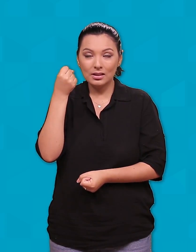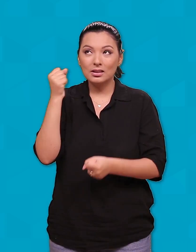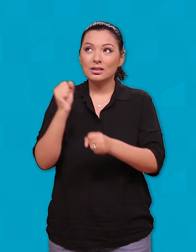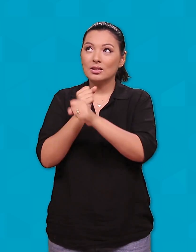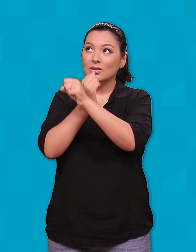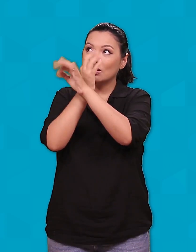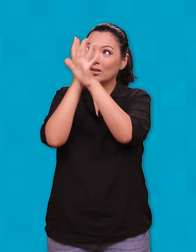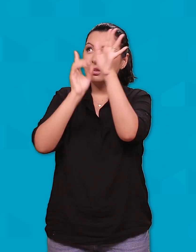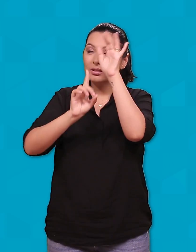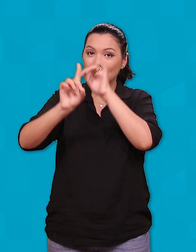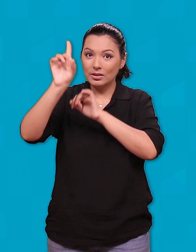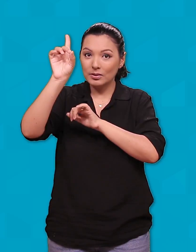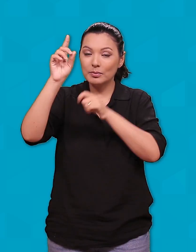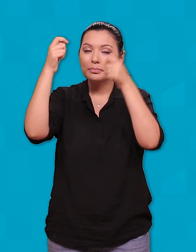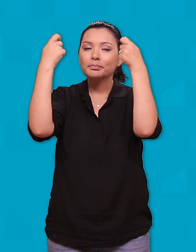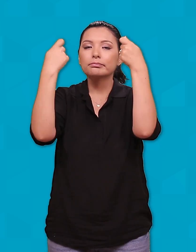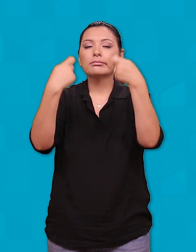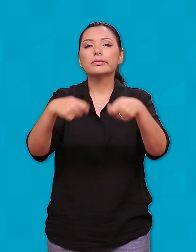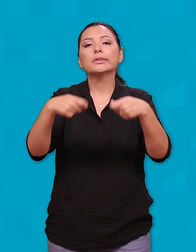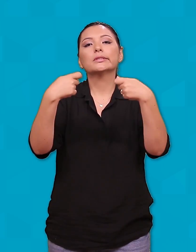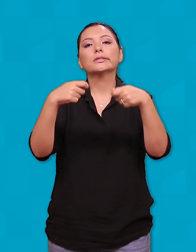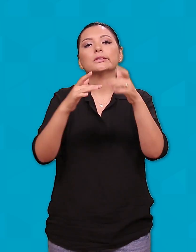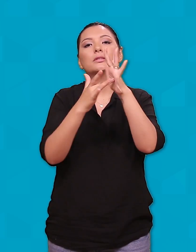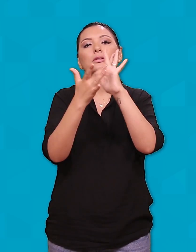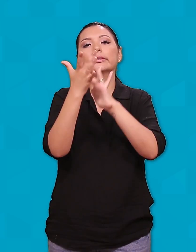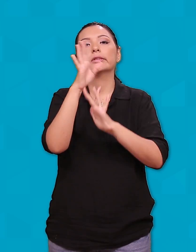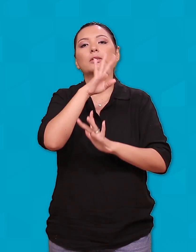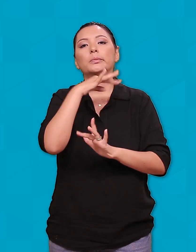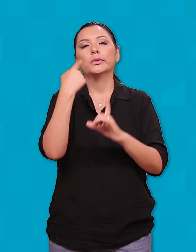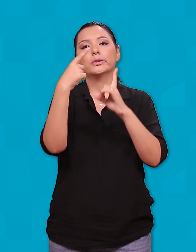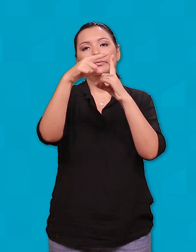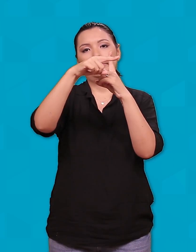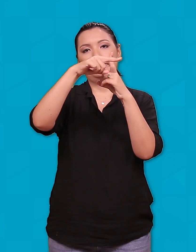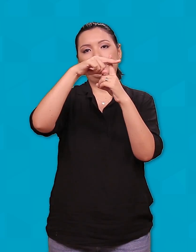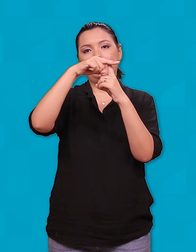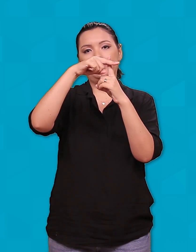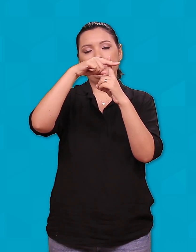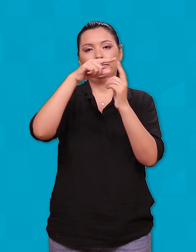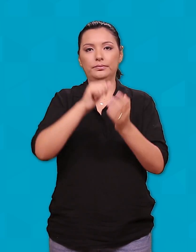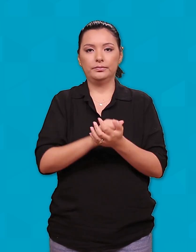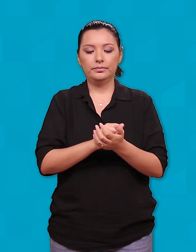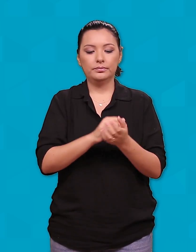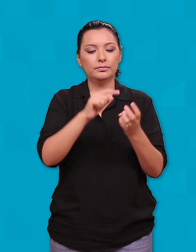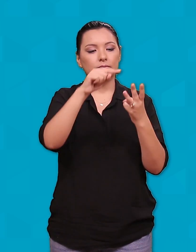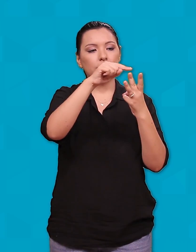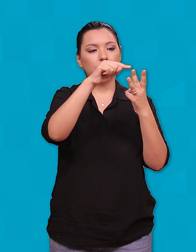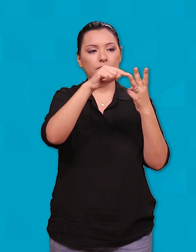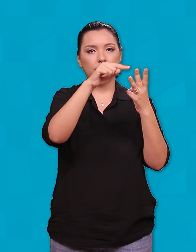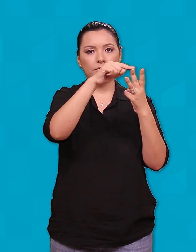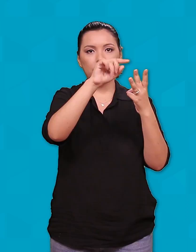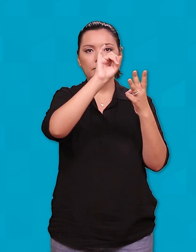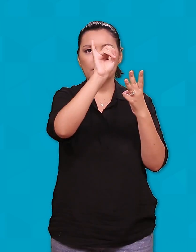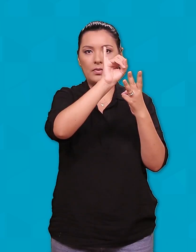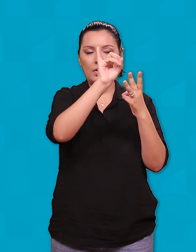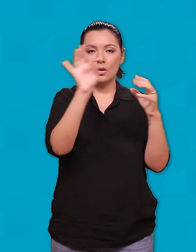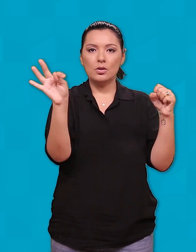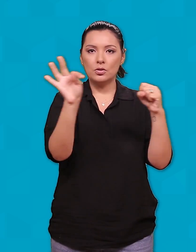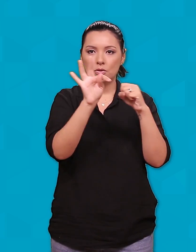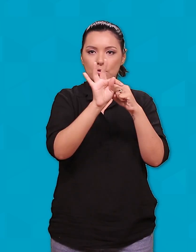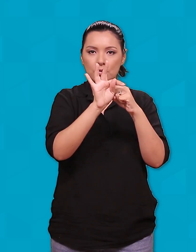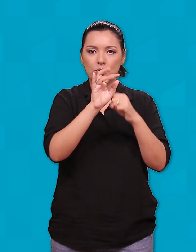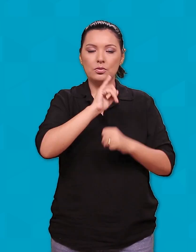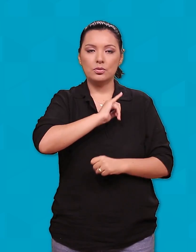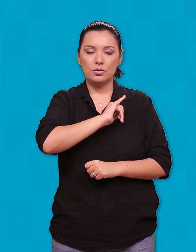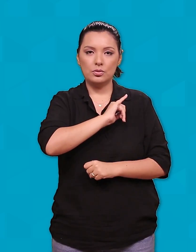glória passa necessariamente pela cruz. Os outros 2 irmãos,